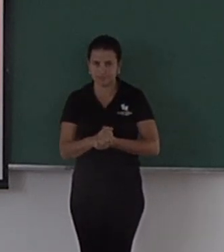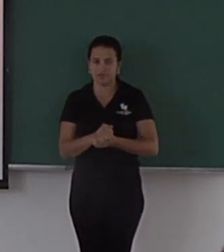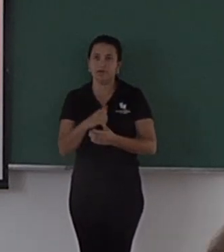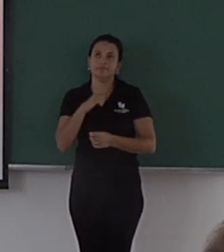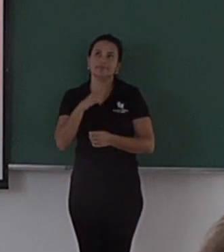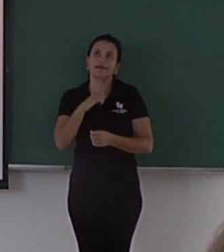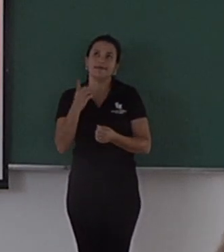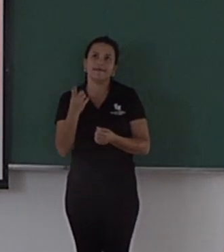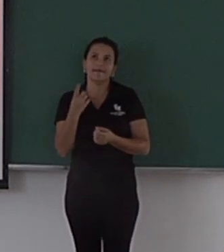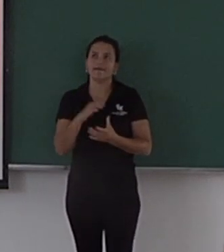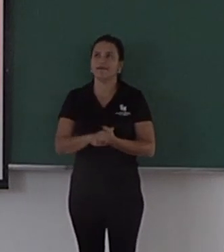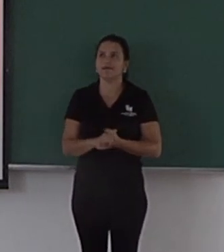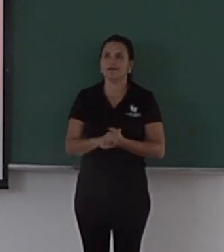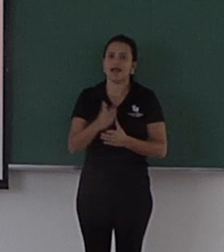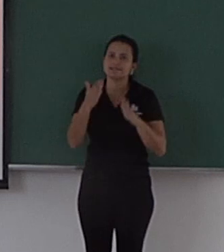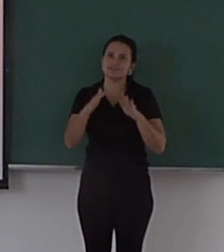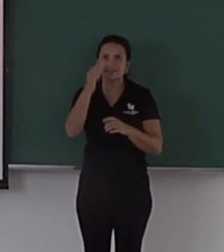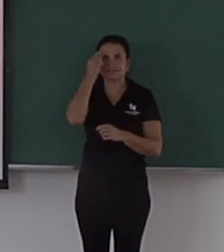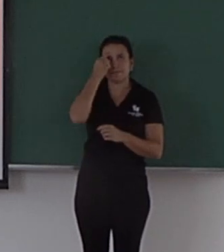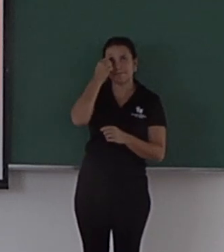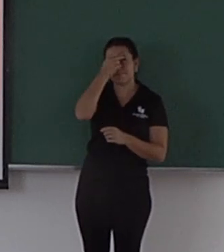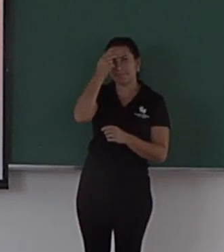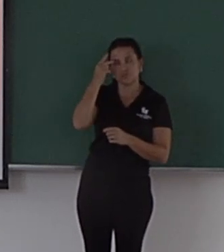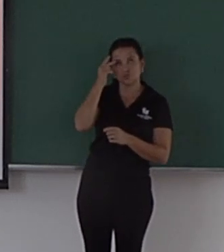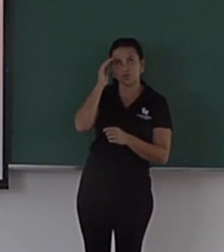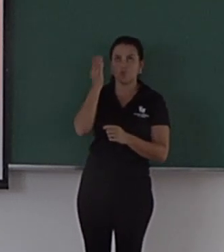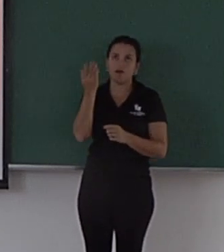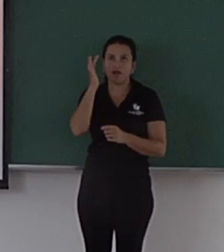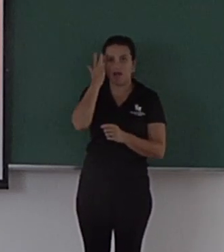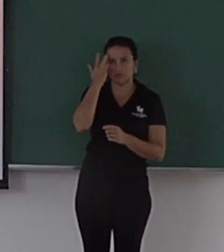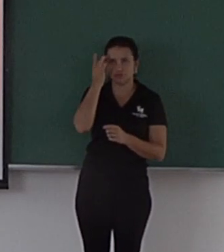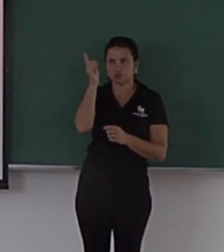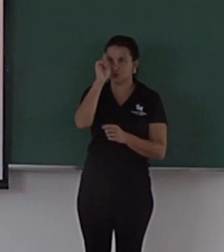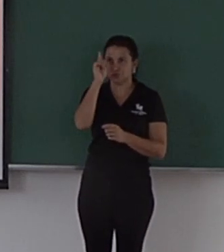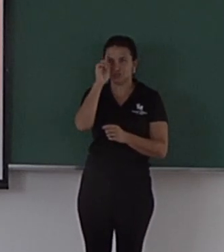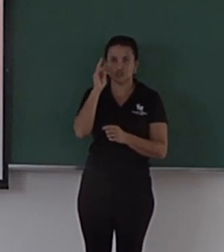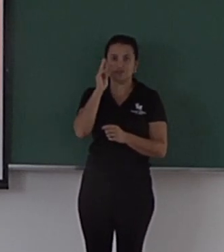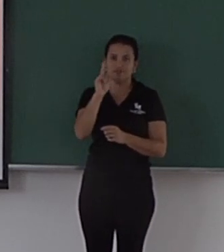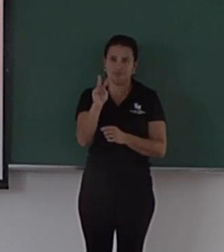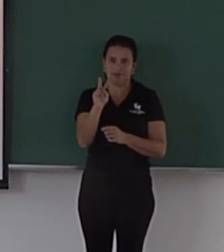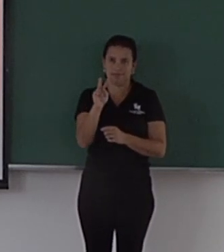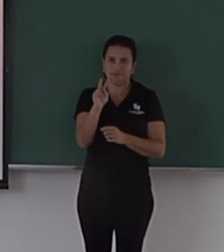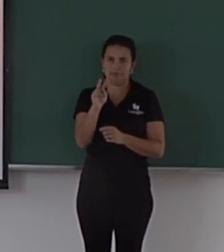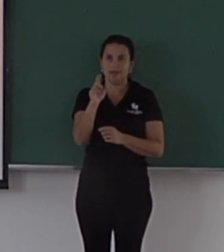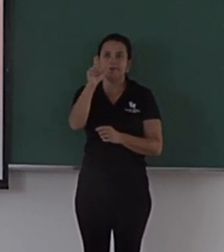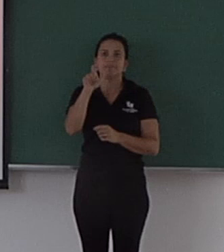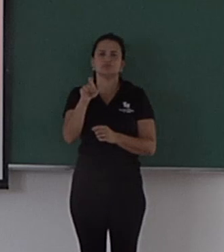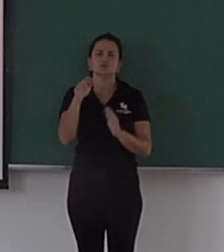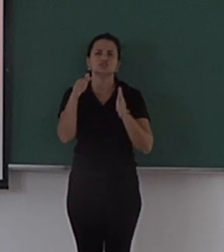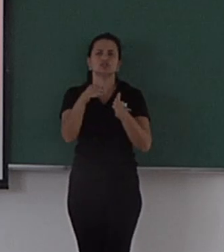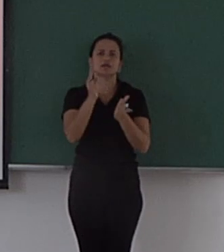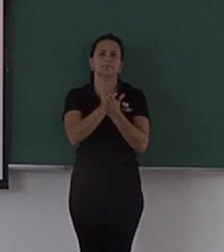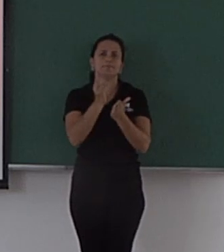folclore, vamos dizer assim, de queimaduras. Todo dia a gente vê paciente que chega para a gente com a história muito